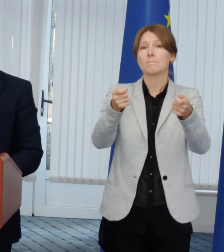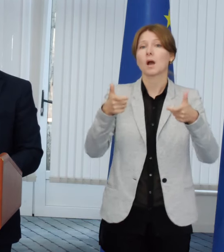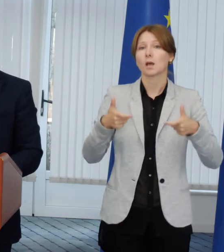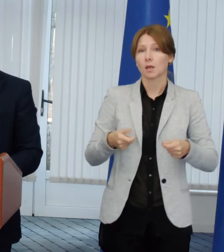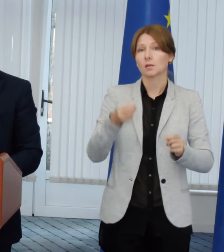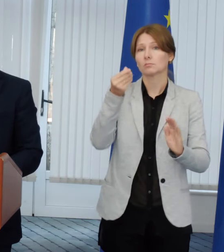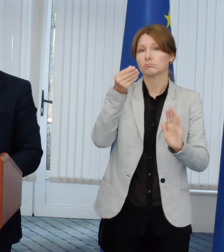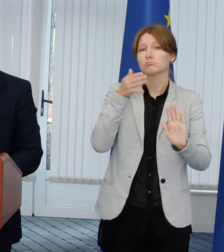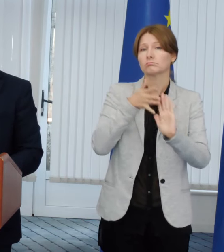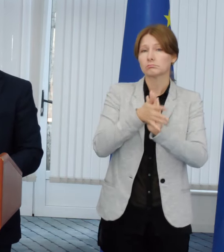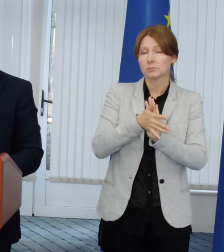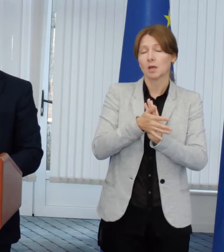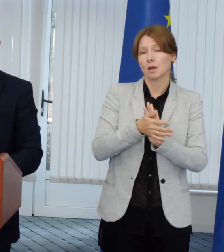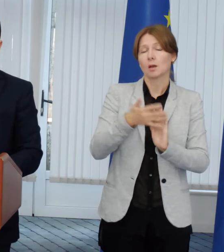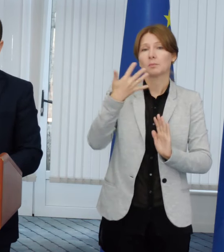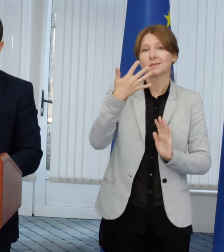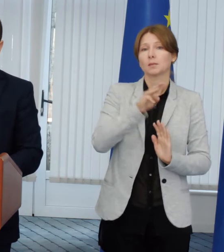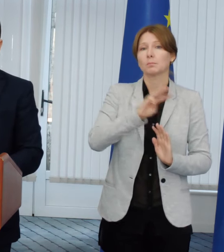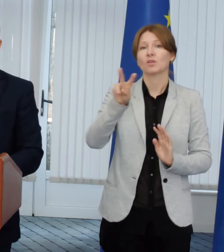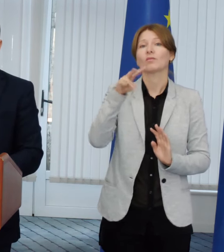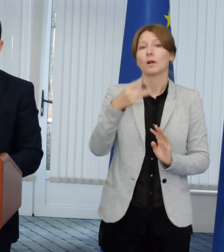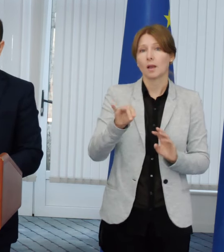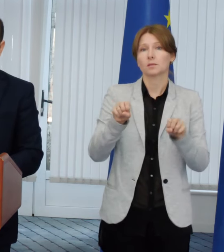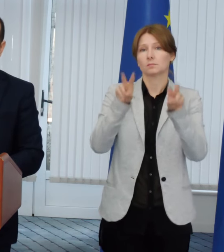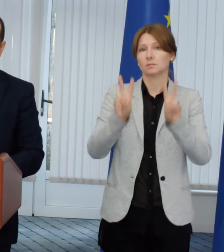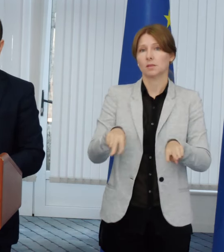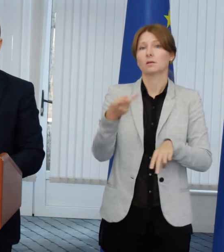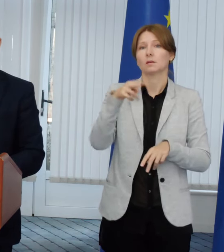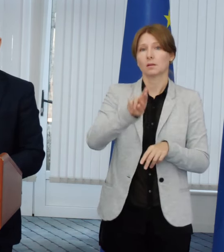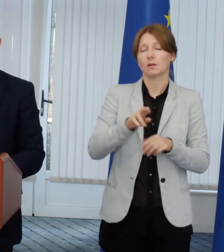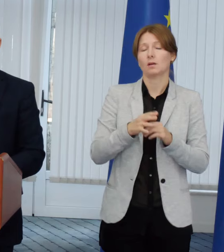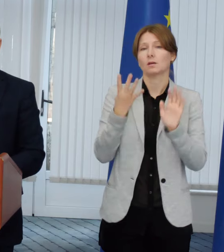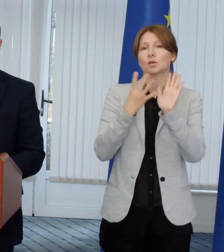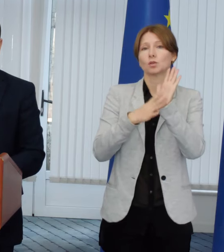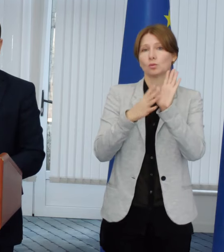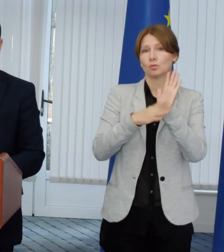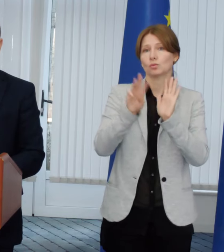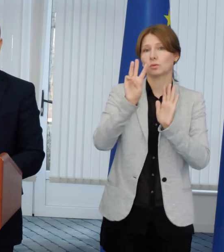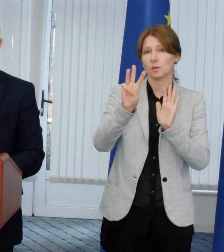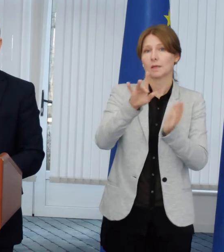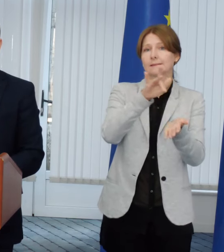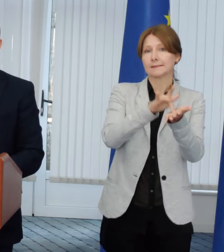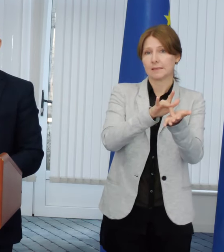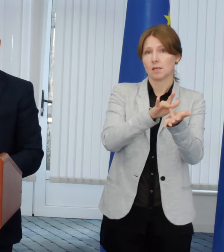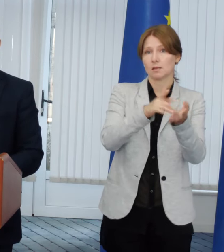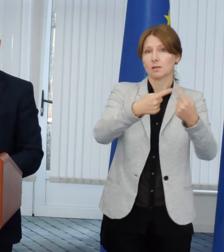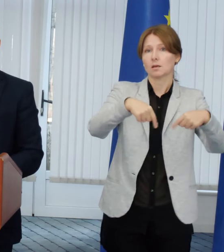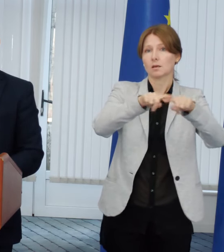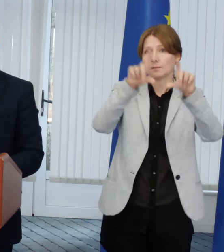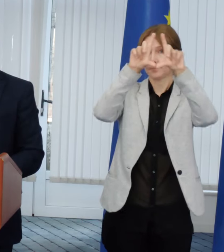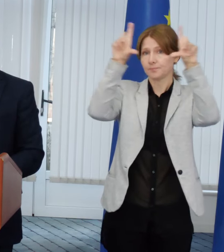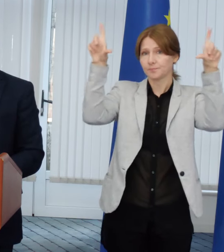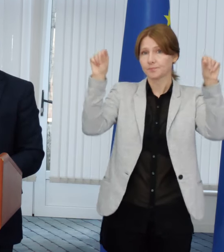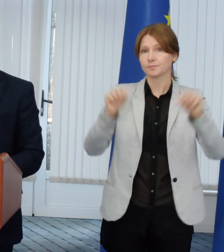de aproximativ 50 de milioane de lei. În special, din 93 de centre,